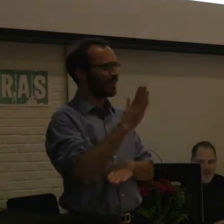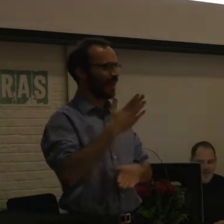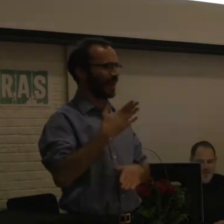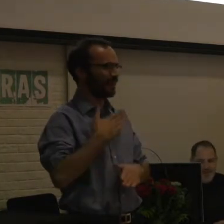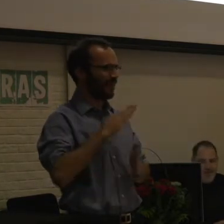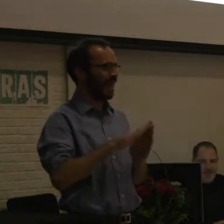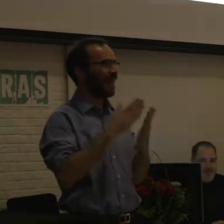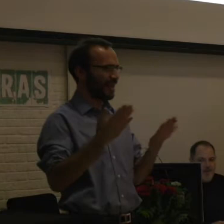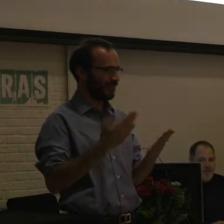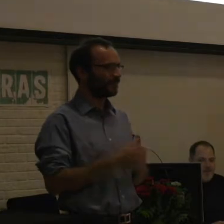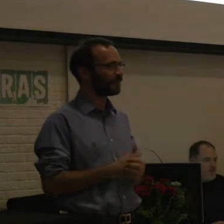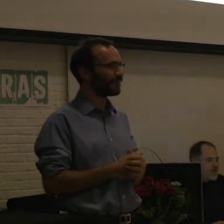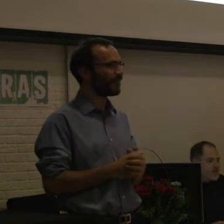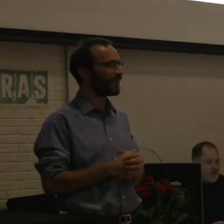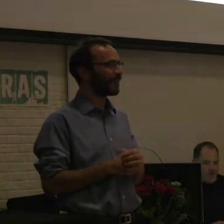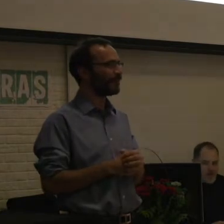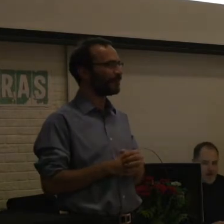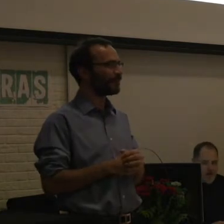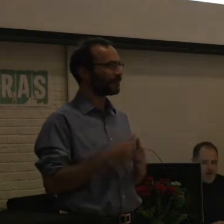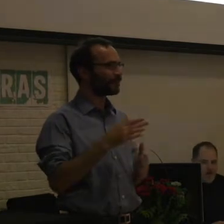dicha. Como decía Belén,